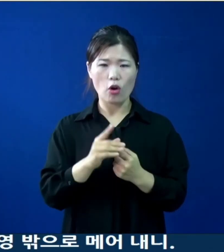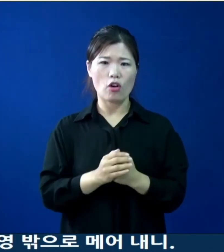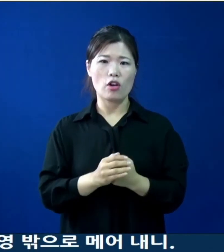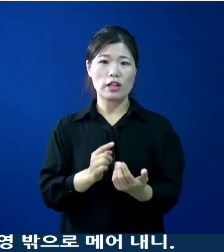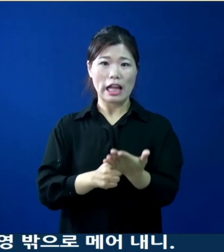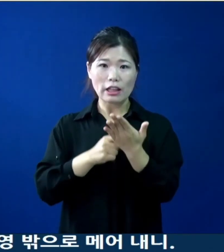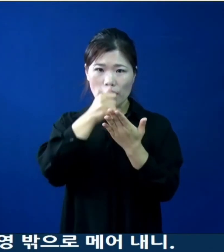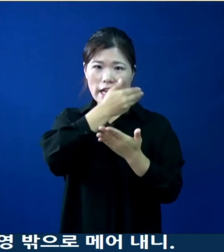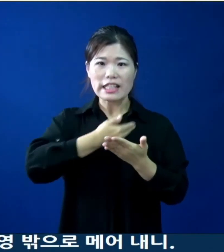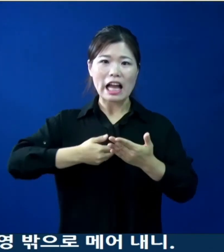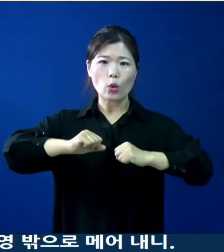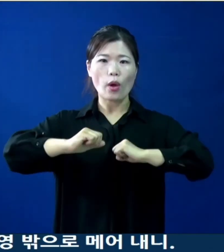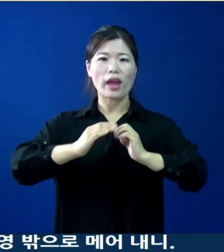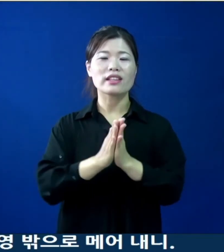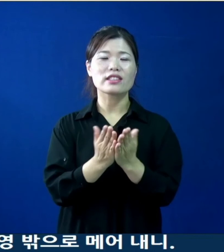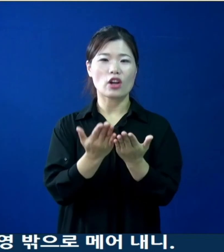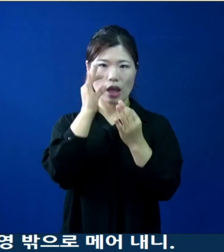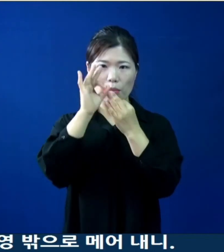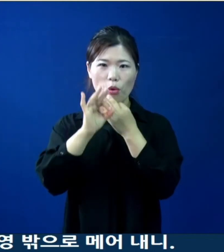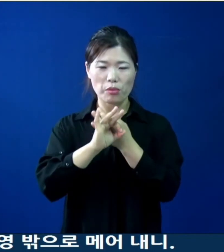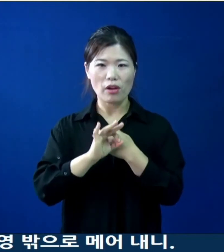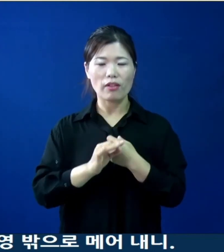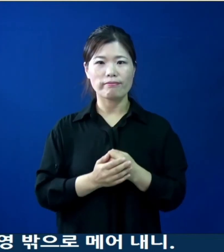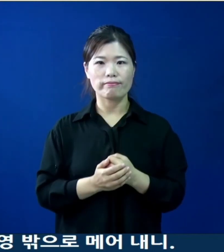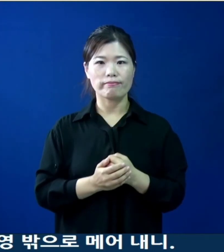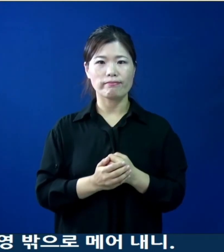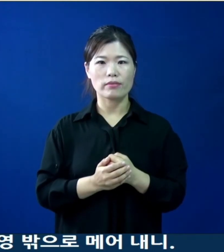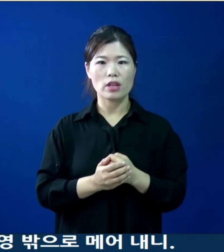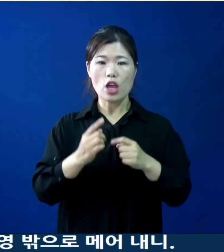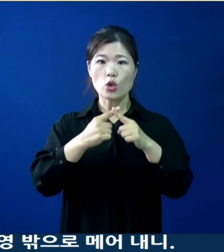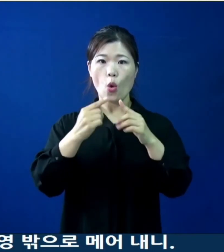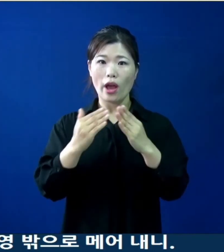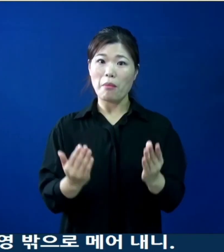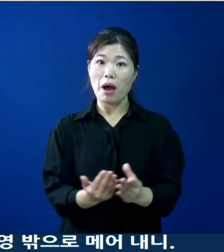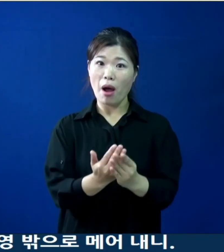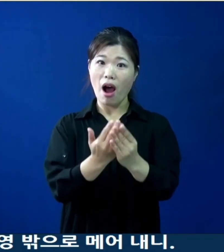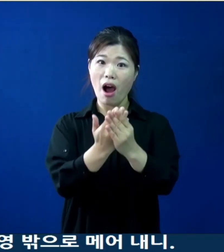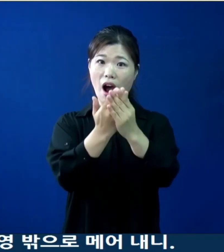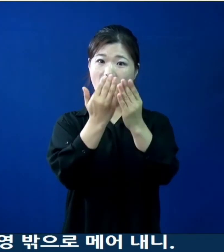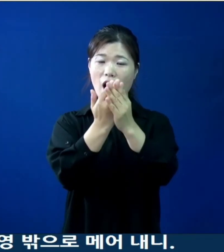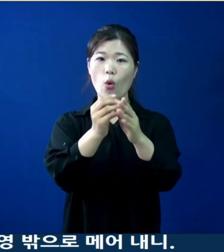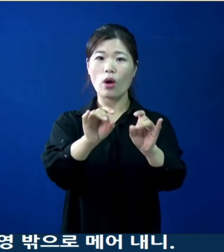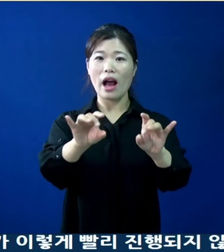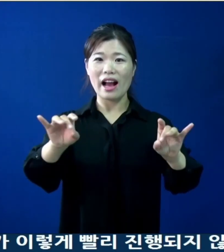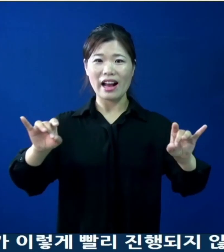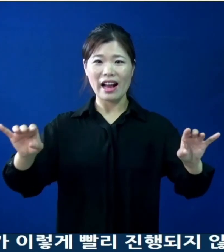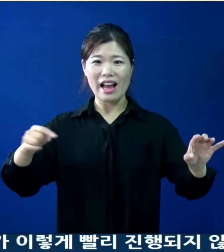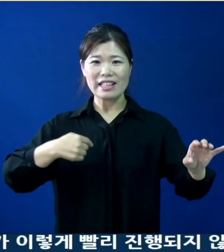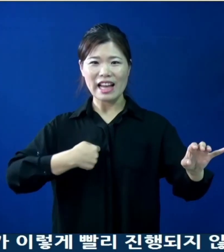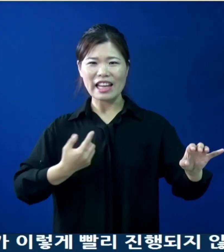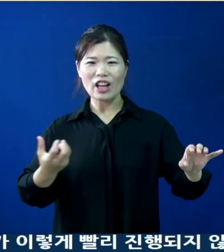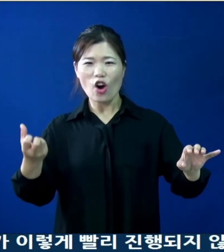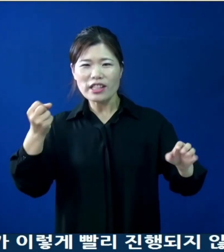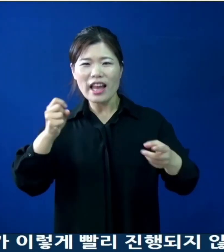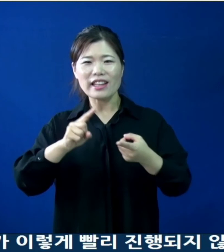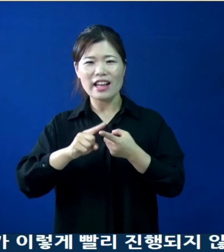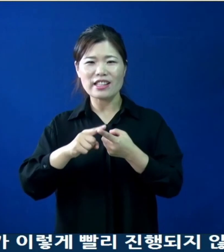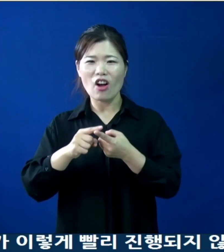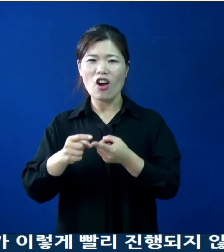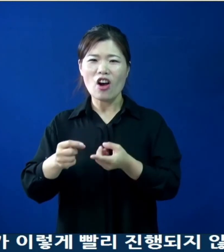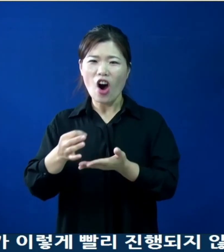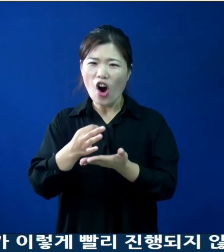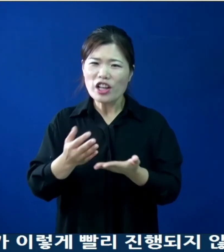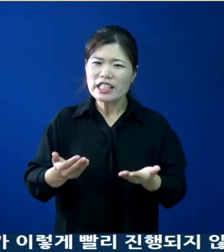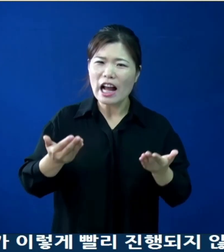나타나냐면 사도행전에 보게 되면 막 교회가 부흥해가지고 각자 자기 것을 주님 앞에 막 헌신하는 때가